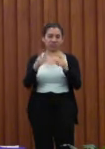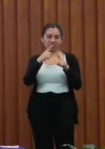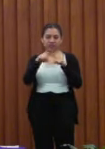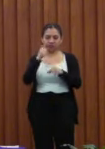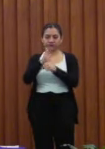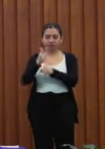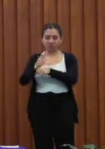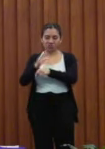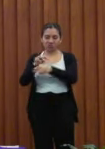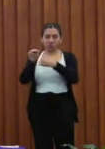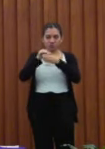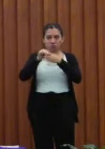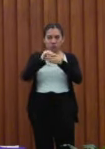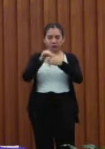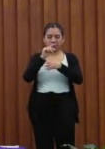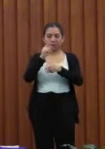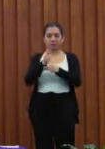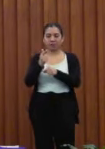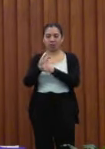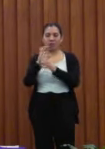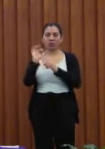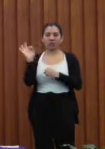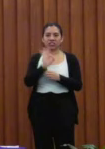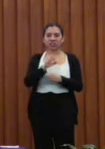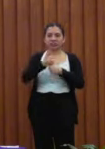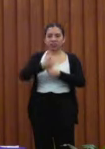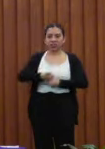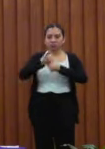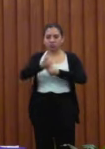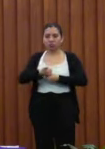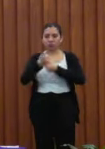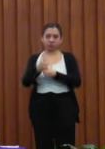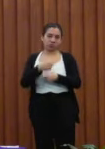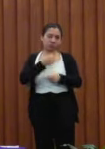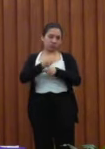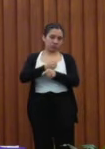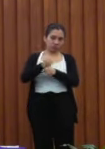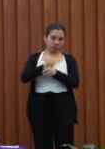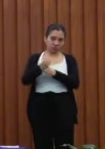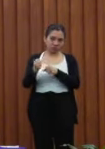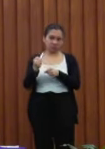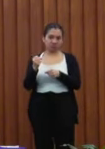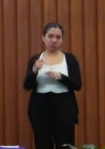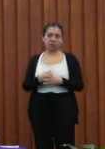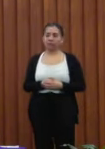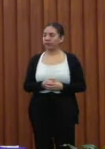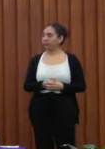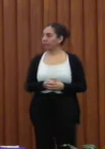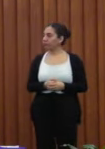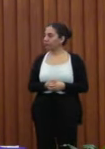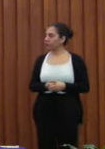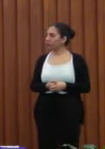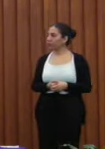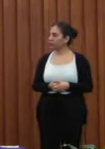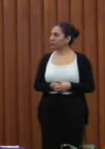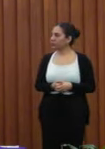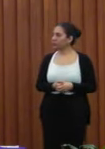indicios de tortura, o lo que se identifica como indicios de tortura, ¿no? En las notas, ¿no? Y eso es una de las